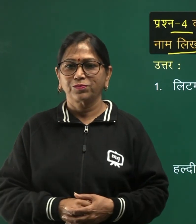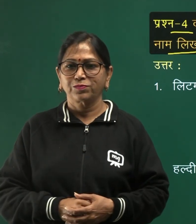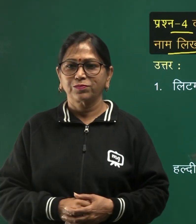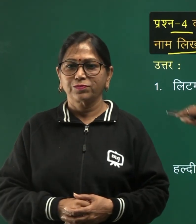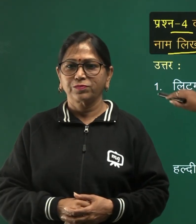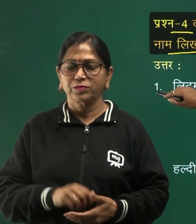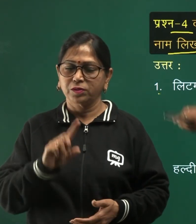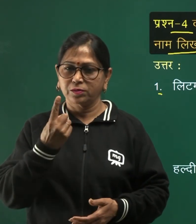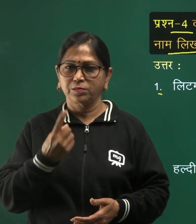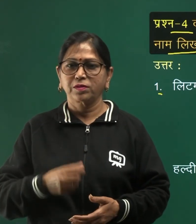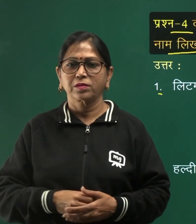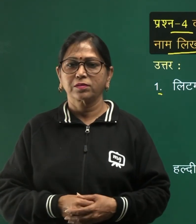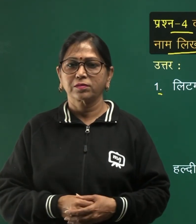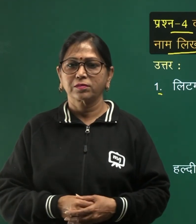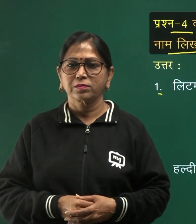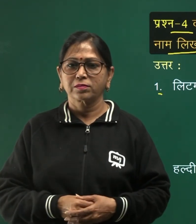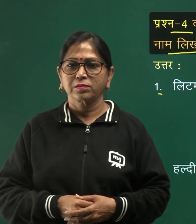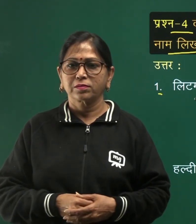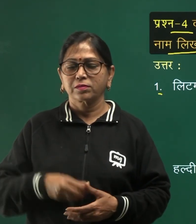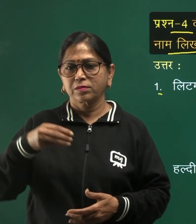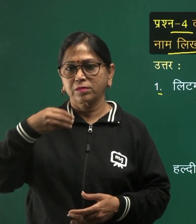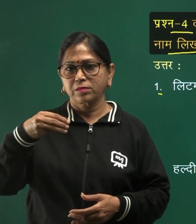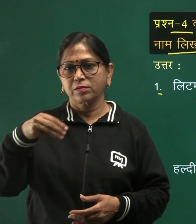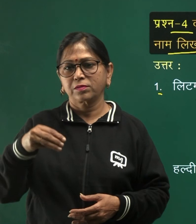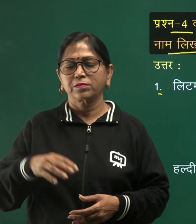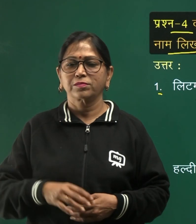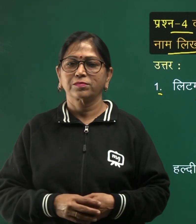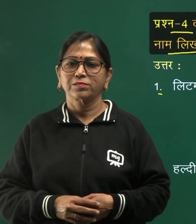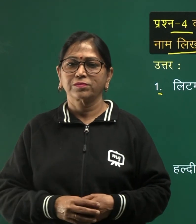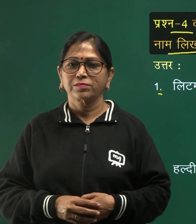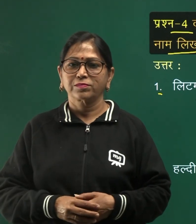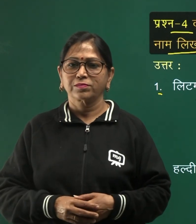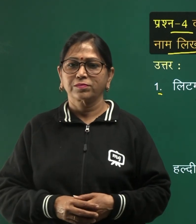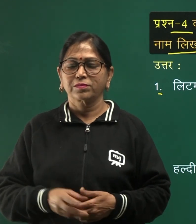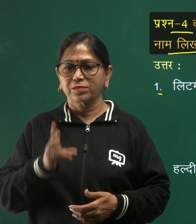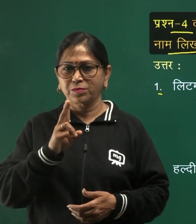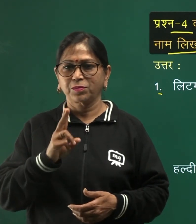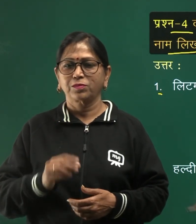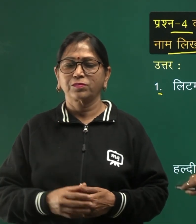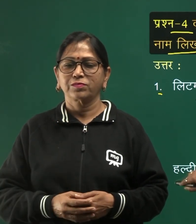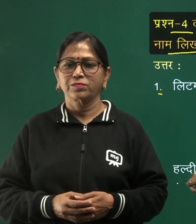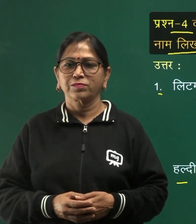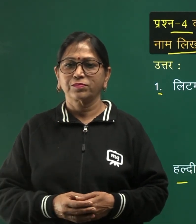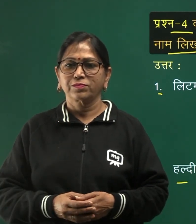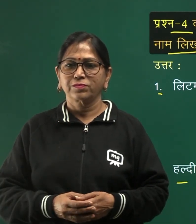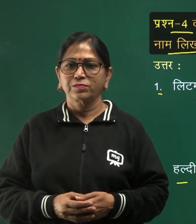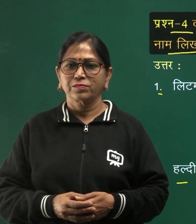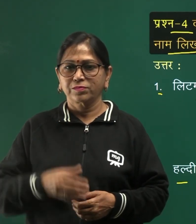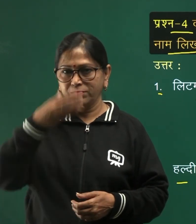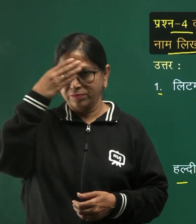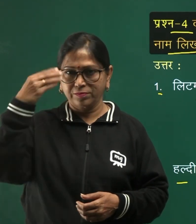नाम लिखो नंबर 1 लिटमस पत्र